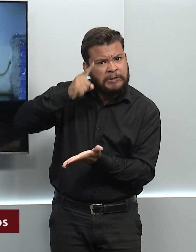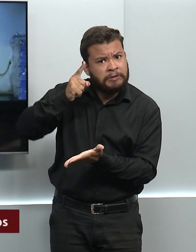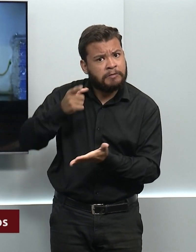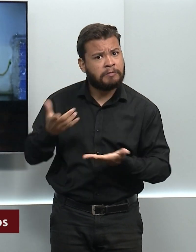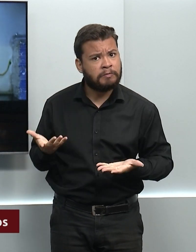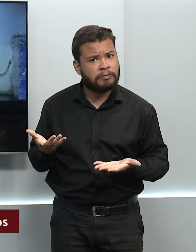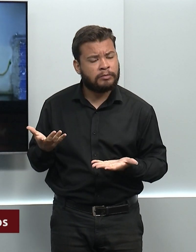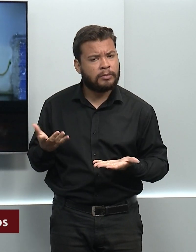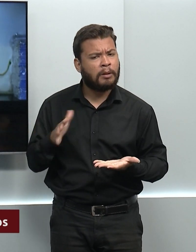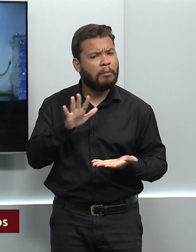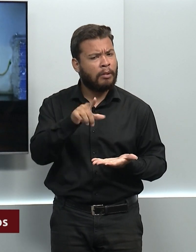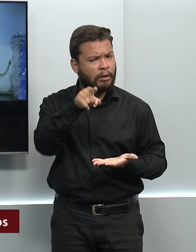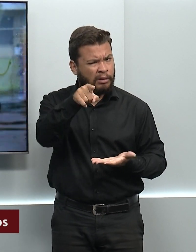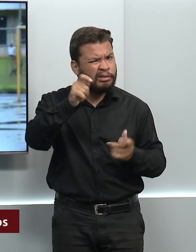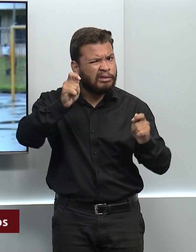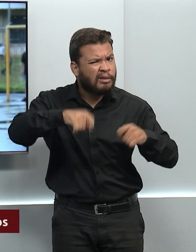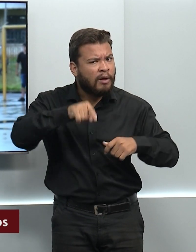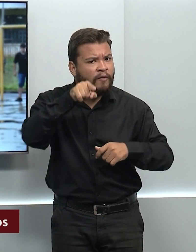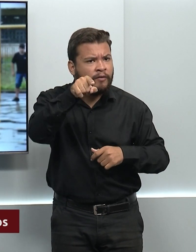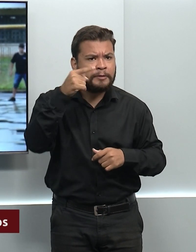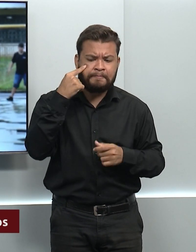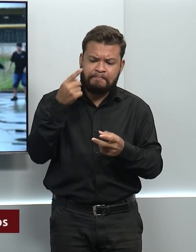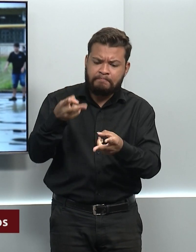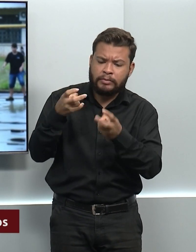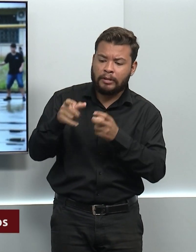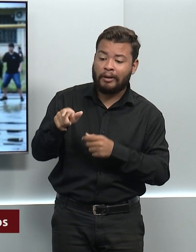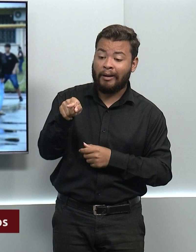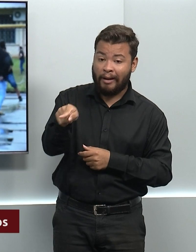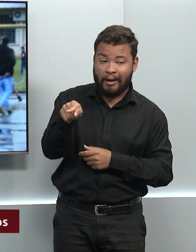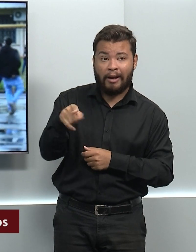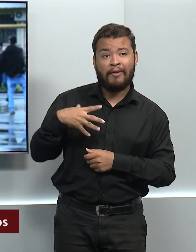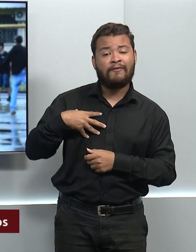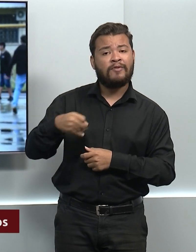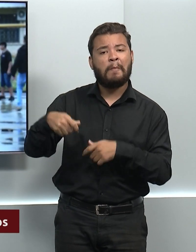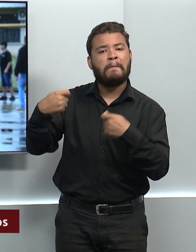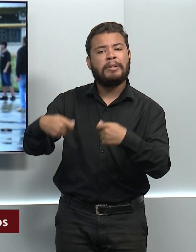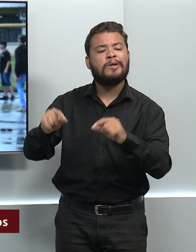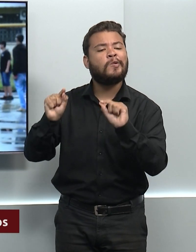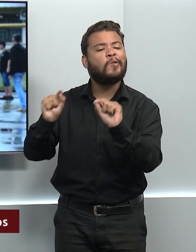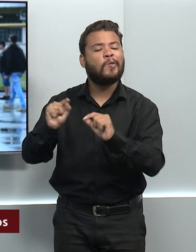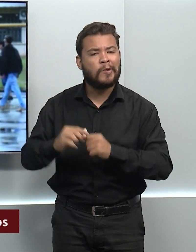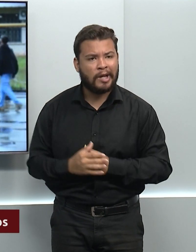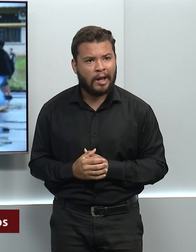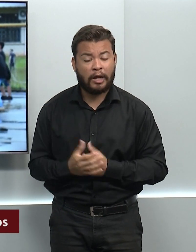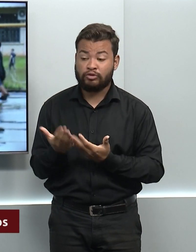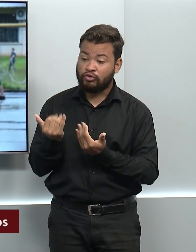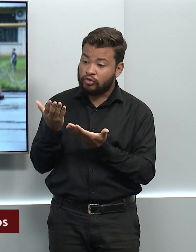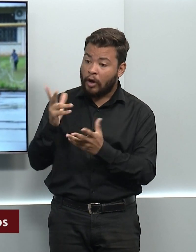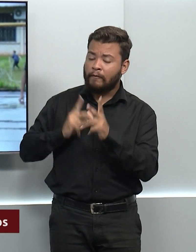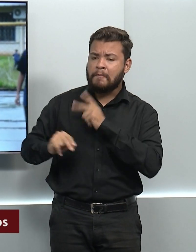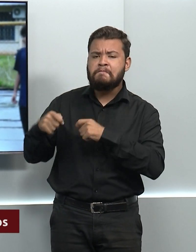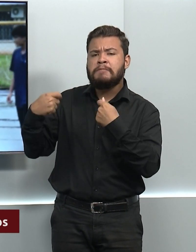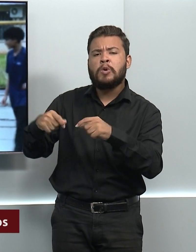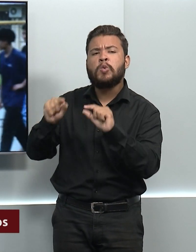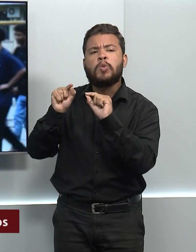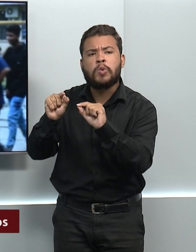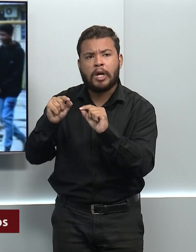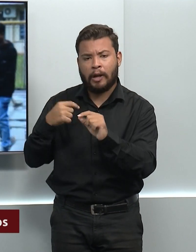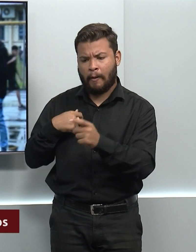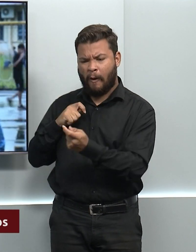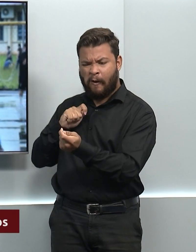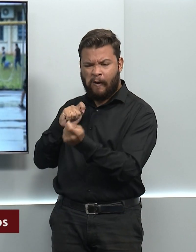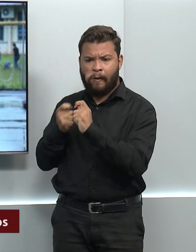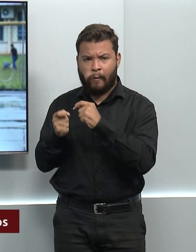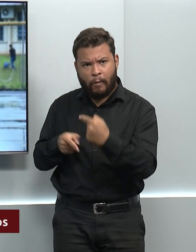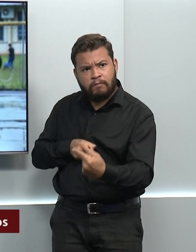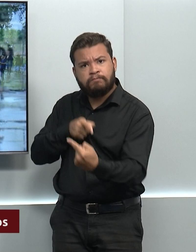você pode entender aquilo que o seu filho precisa, aquilo que o adolescente precisa. Então, o recado é